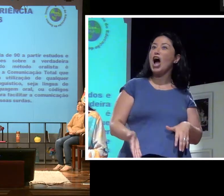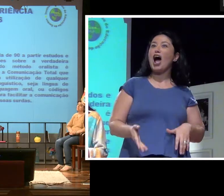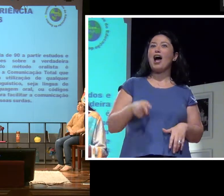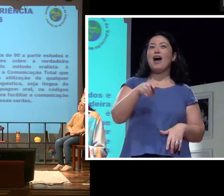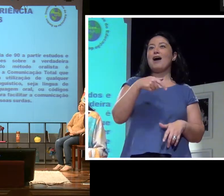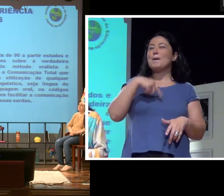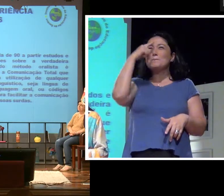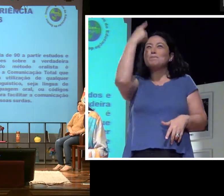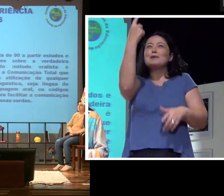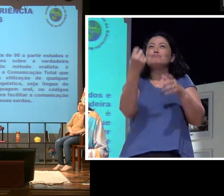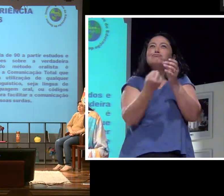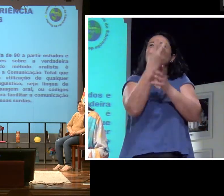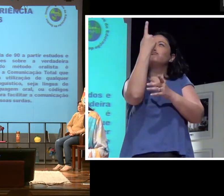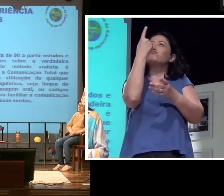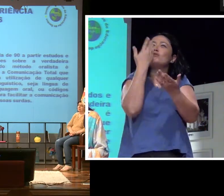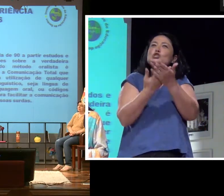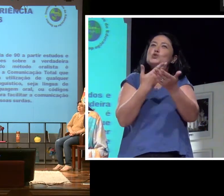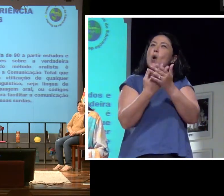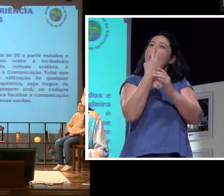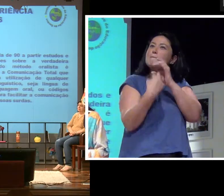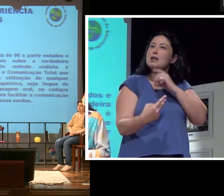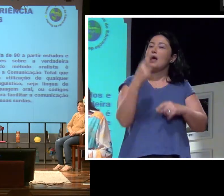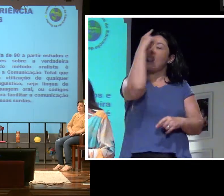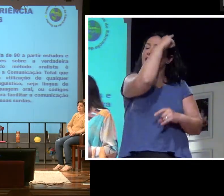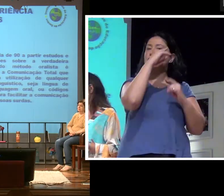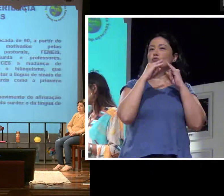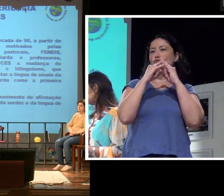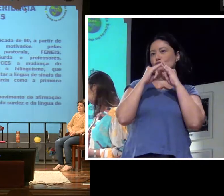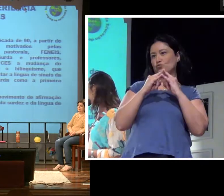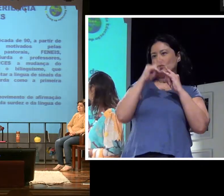para a construção de uma escola bilíngue lá no ICES.